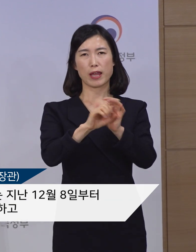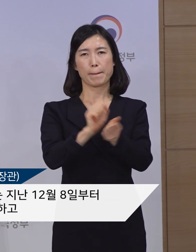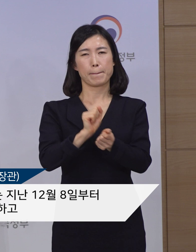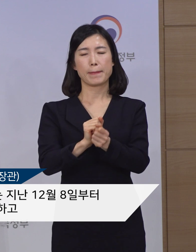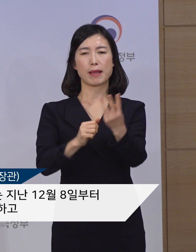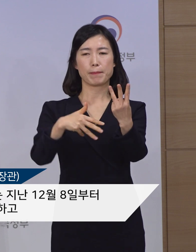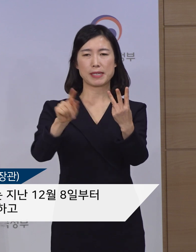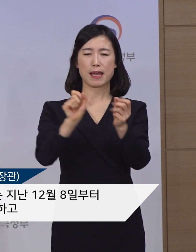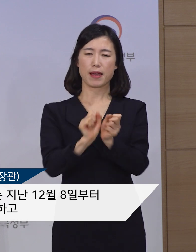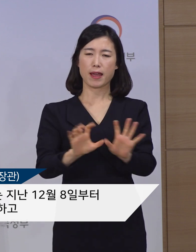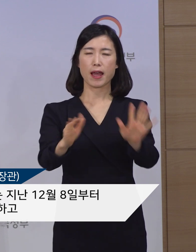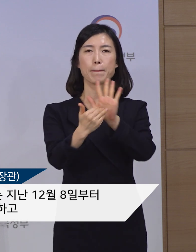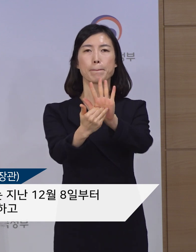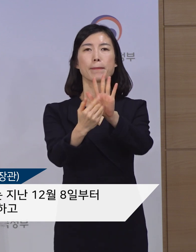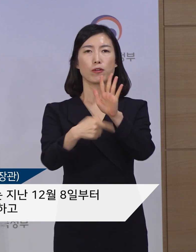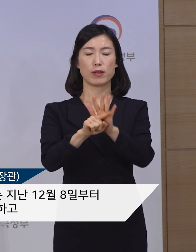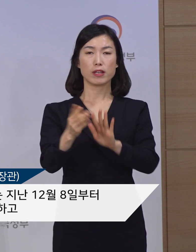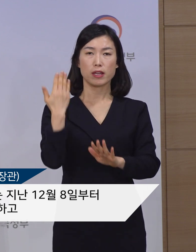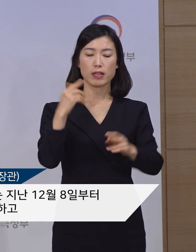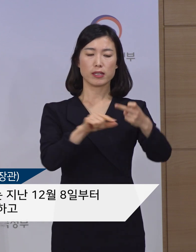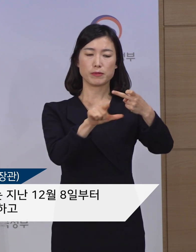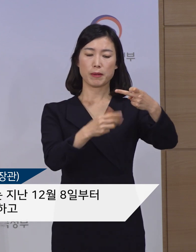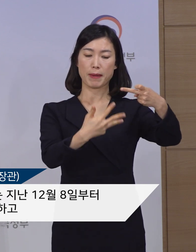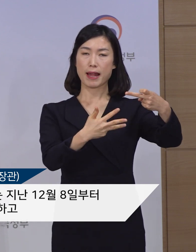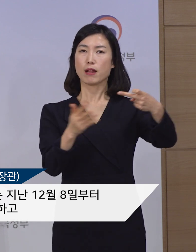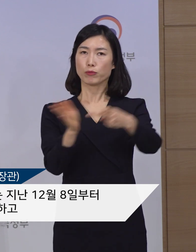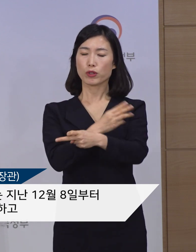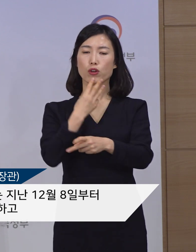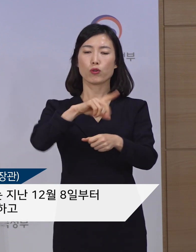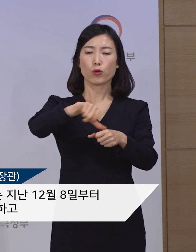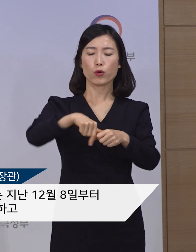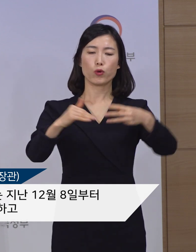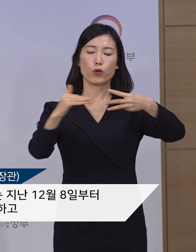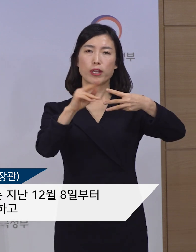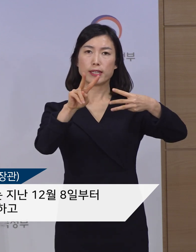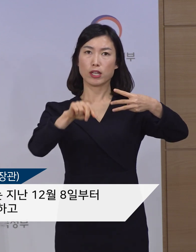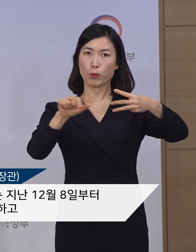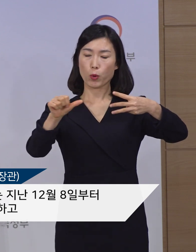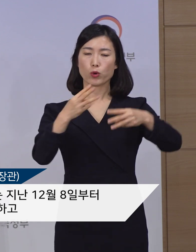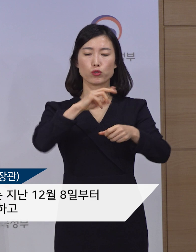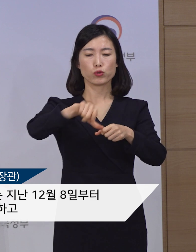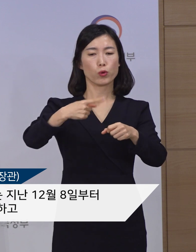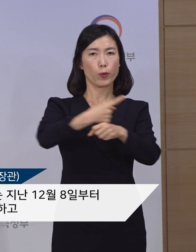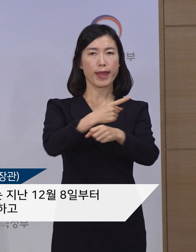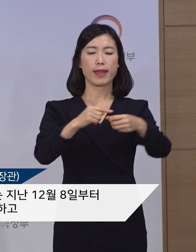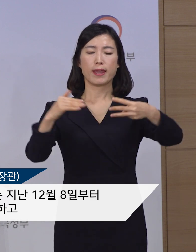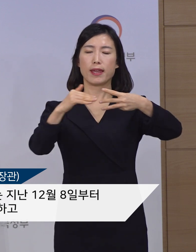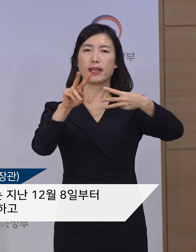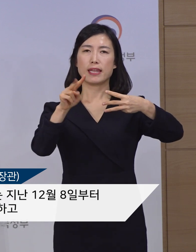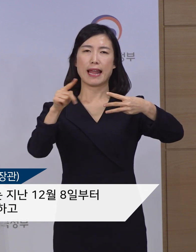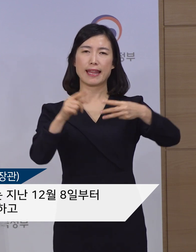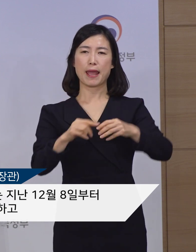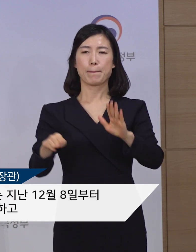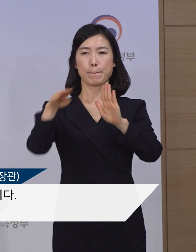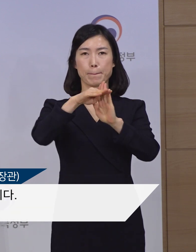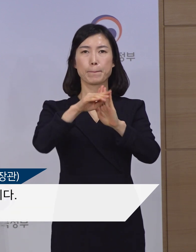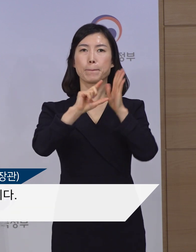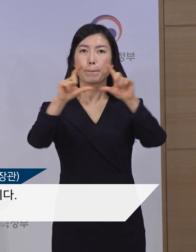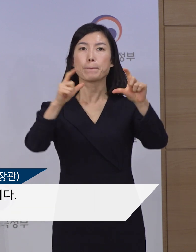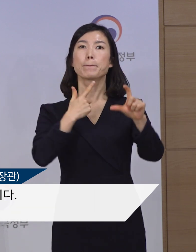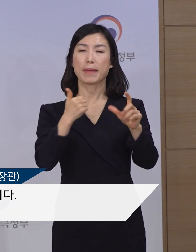위해 정부는 지난 12월 8일부터 수도권은 2.5단계, 비수도권은 2단계로